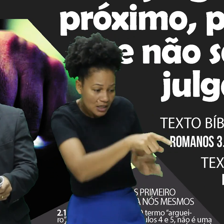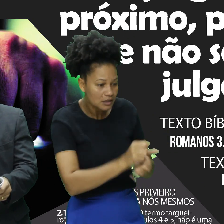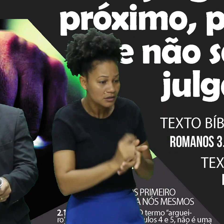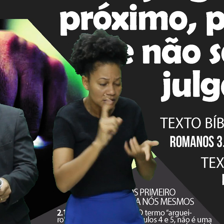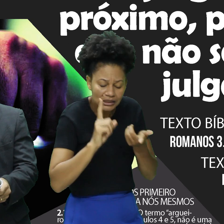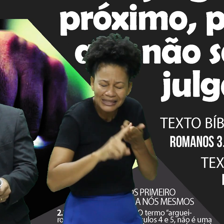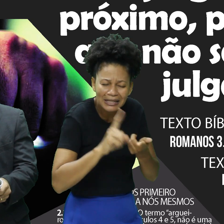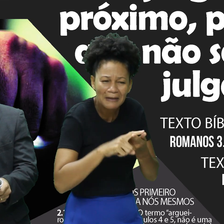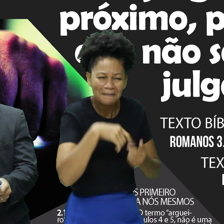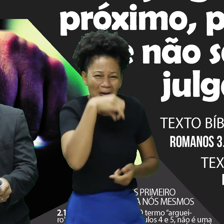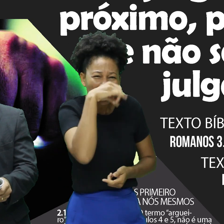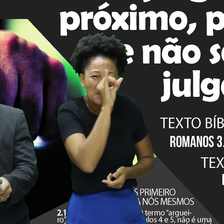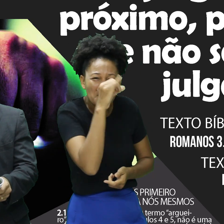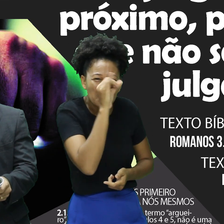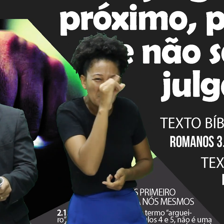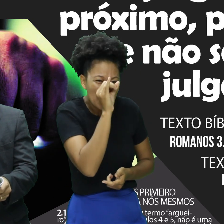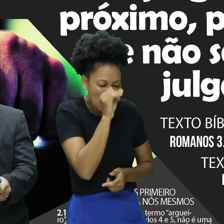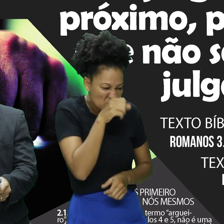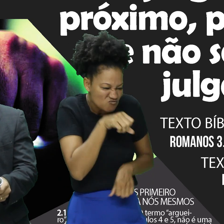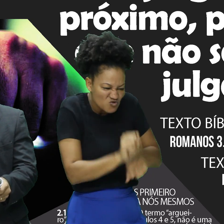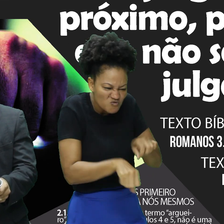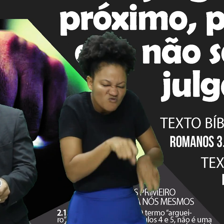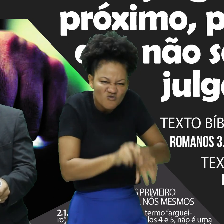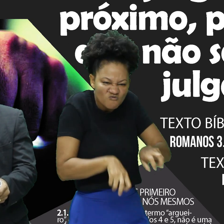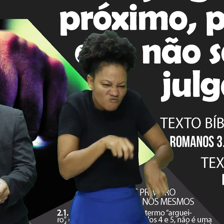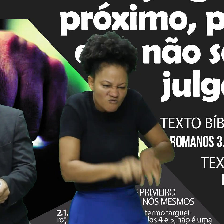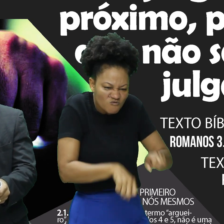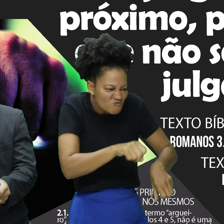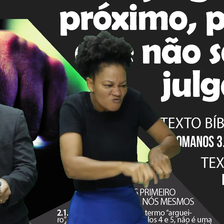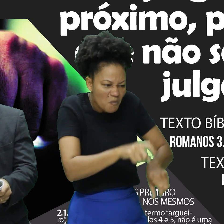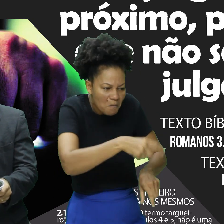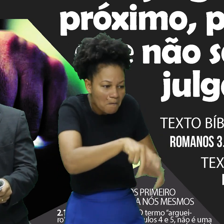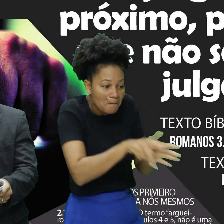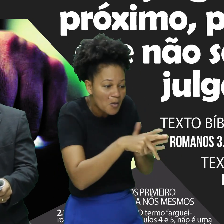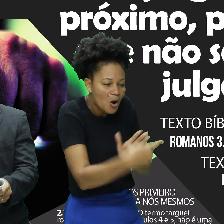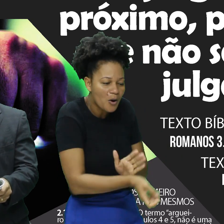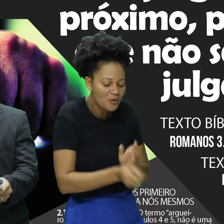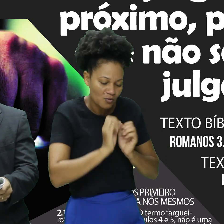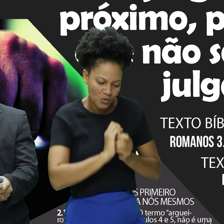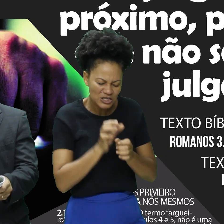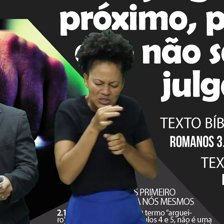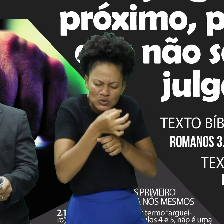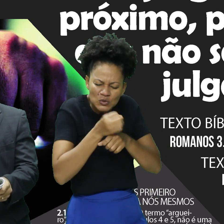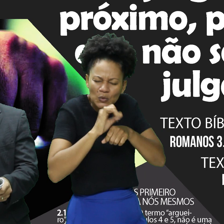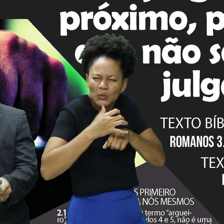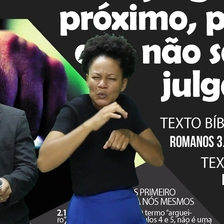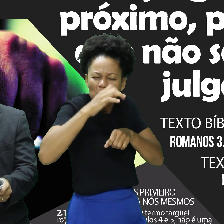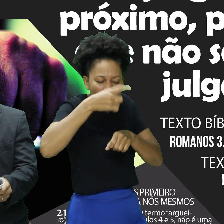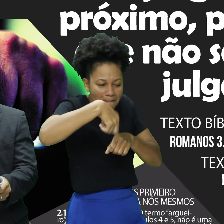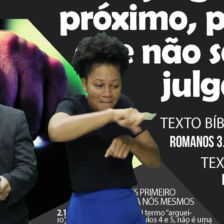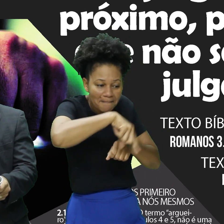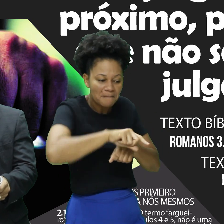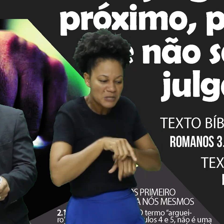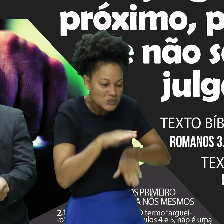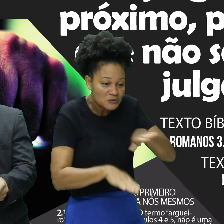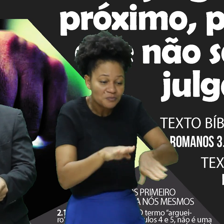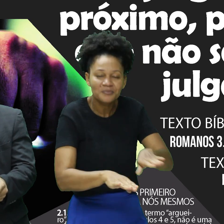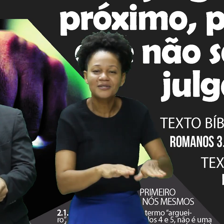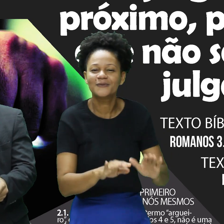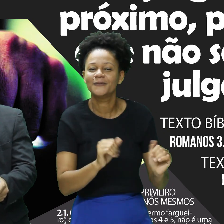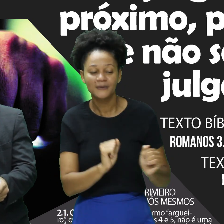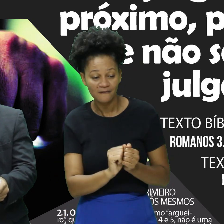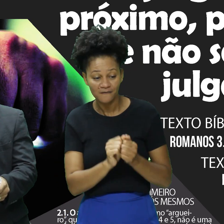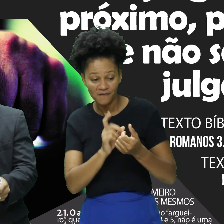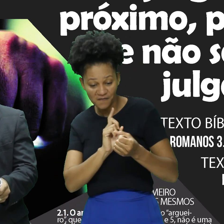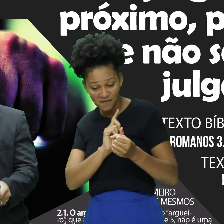aos porcos as vossas pérolas, para que não as pisem e,